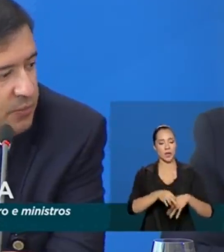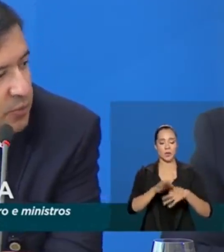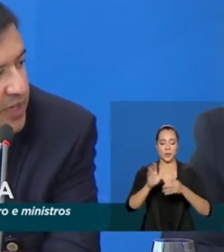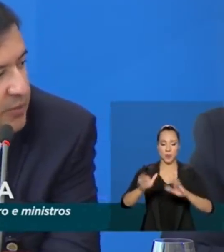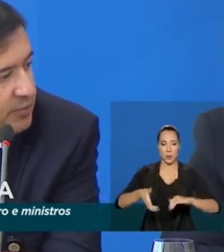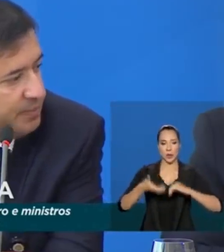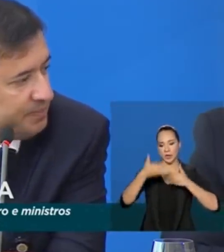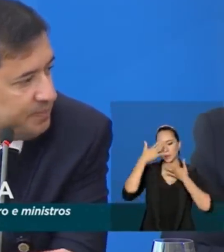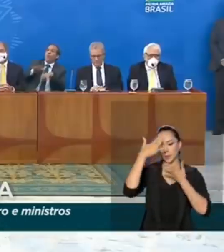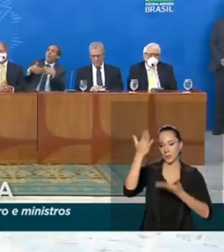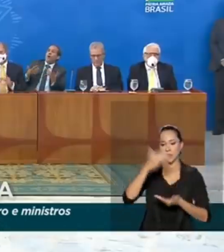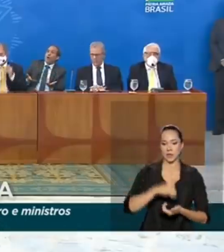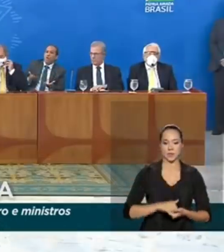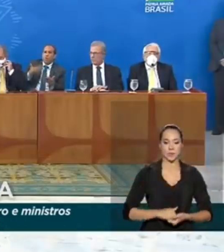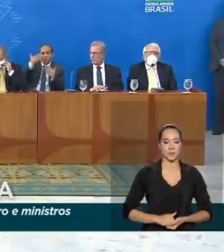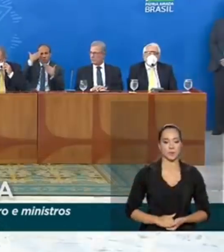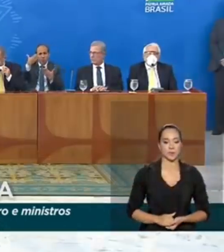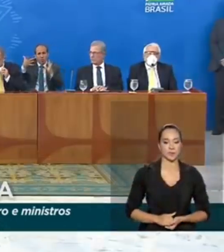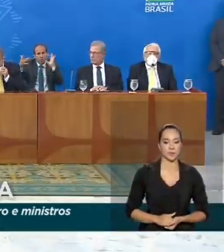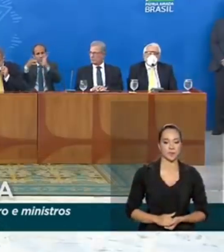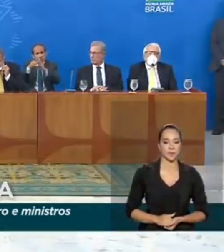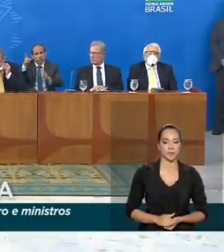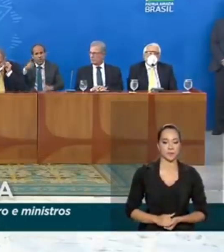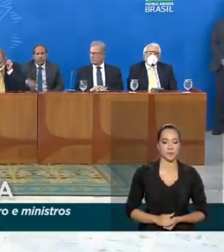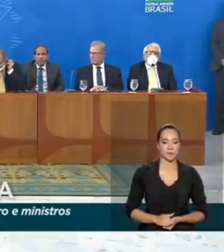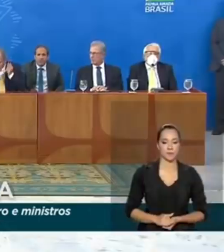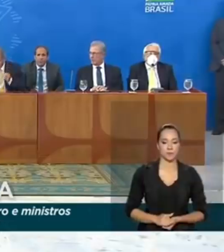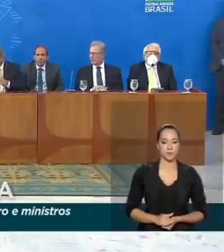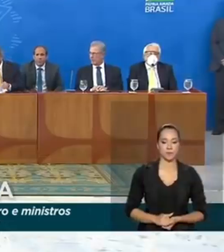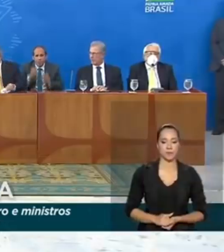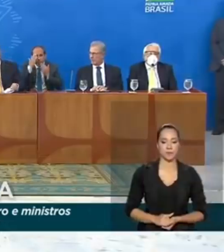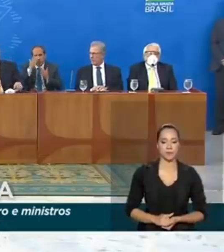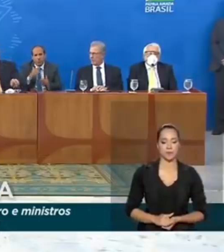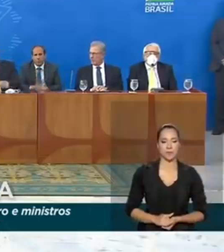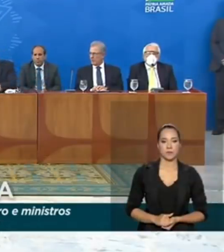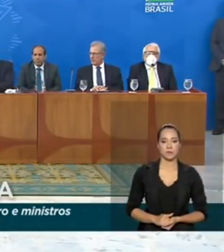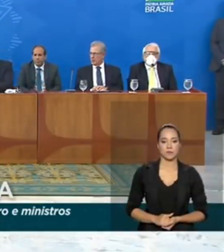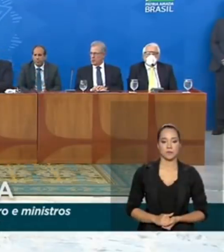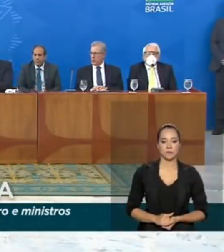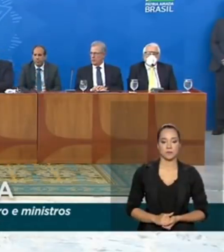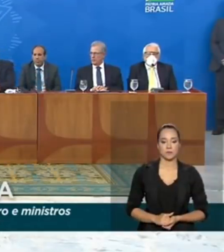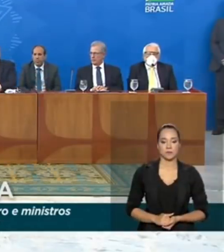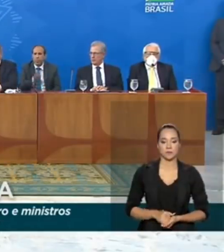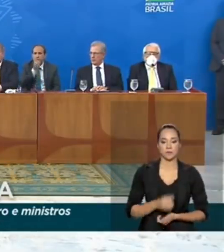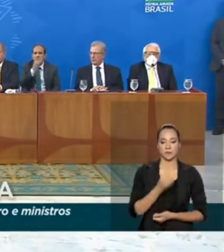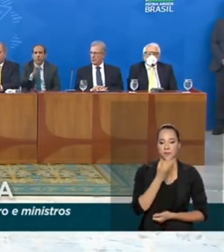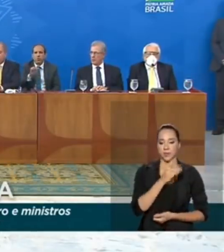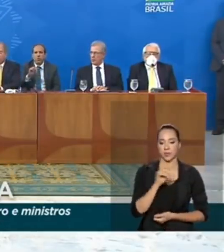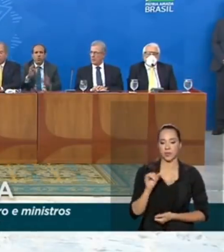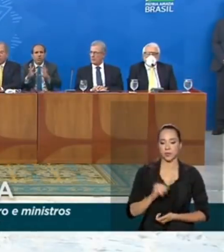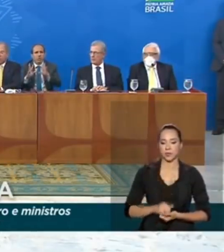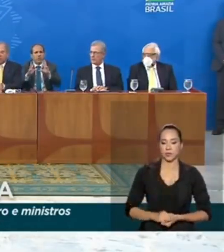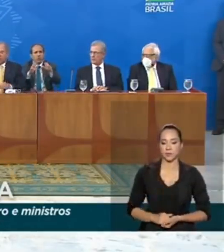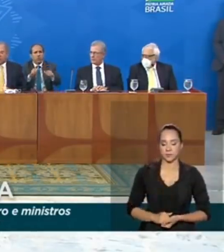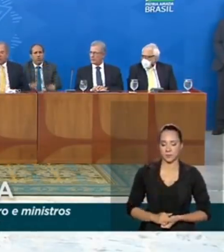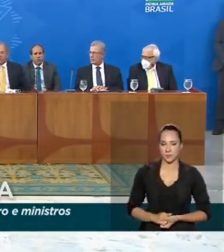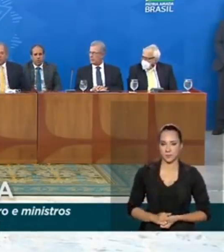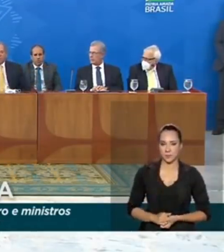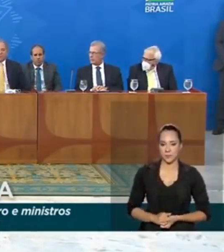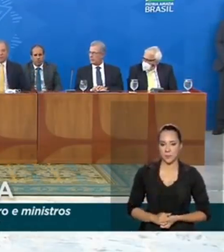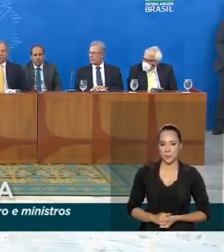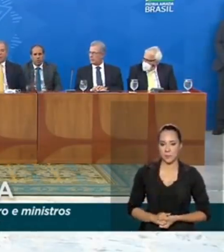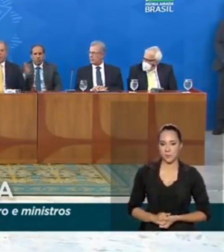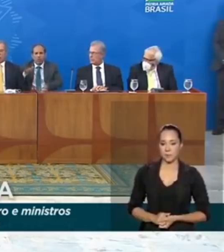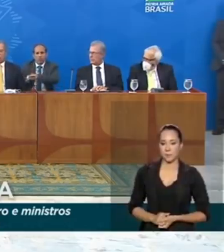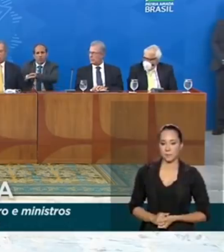Nacional. Muito obrigado. Bom dia a todos. O programa do